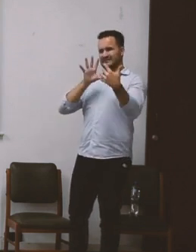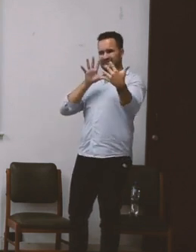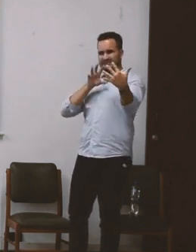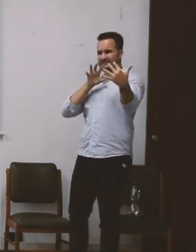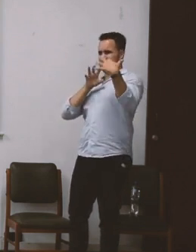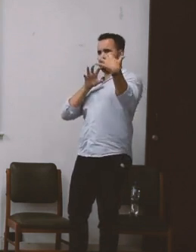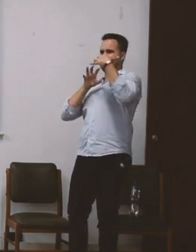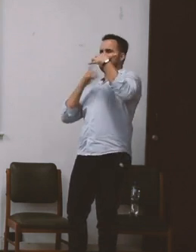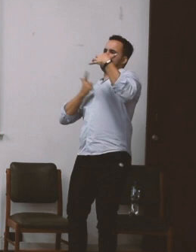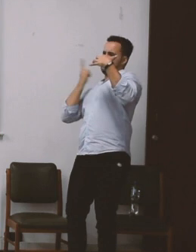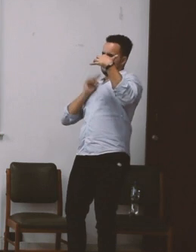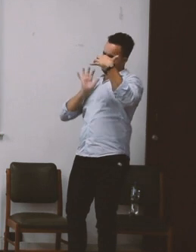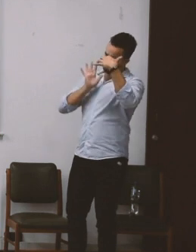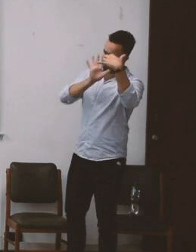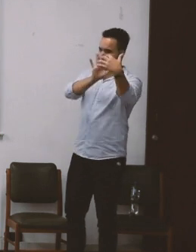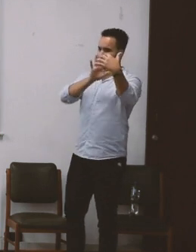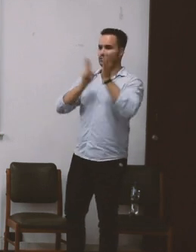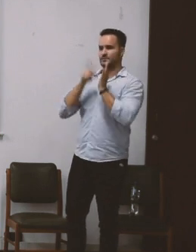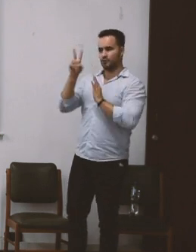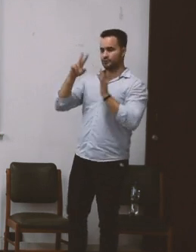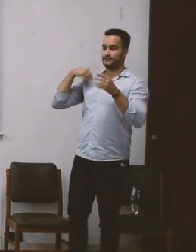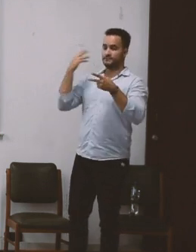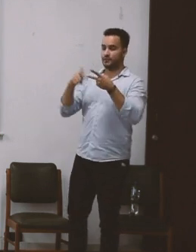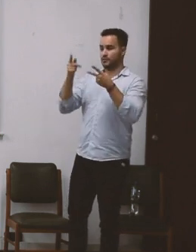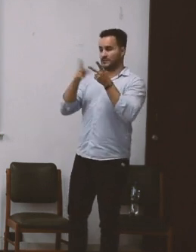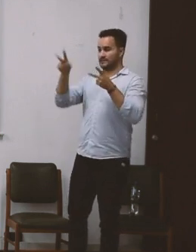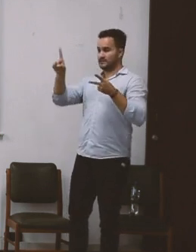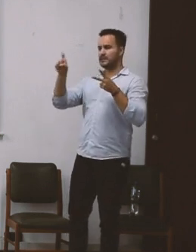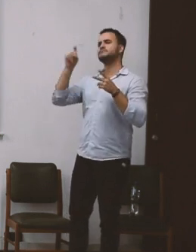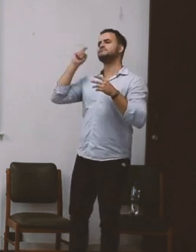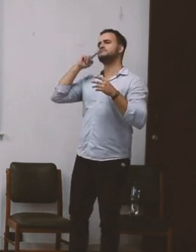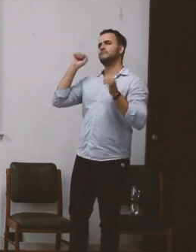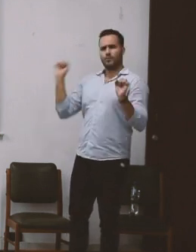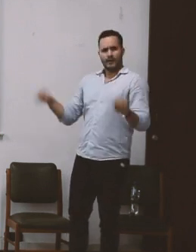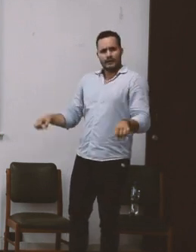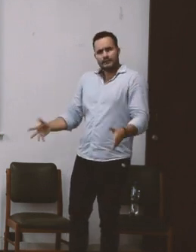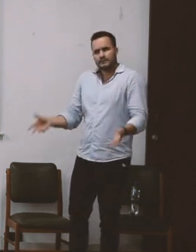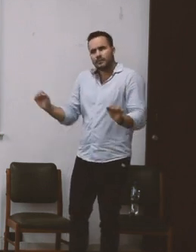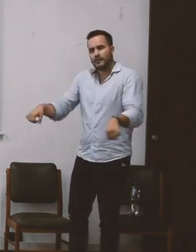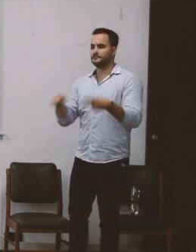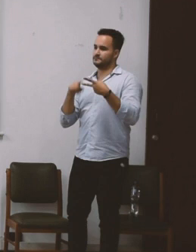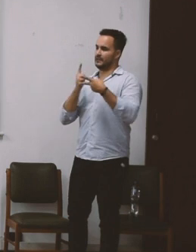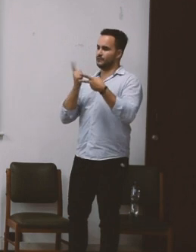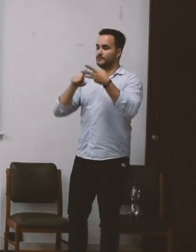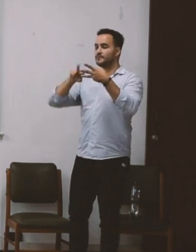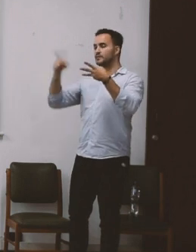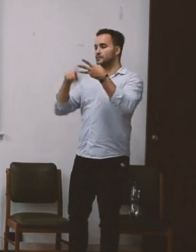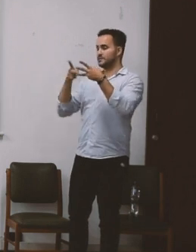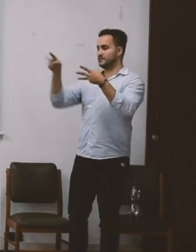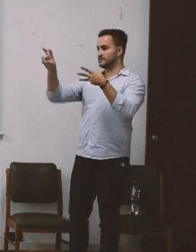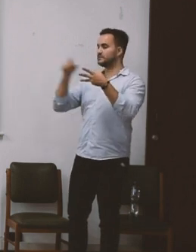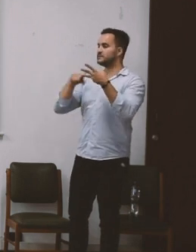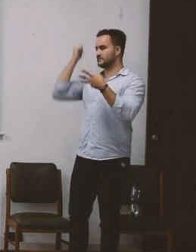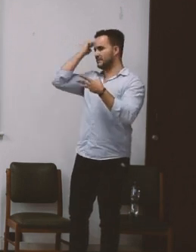que se publicó en 2012. El del 2016 se llama Así se puede. En 2017 escribió un libro que se llama Un